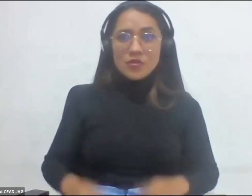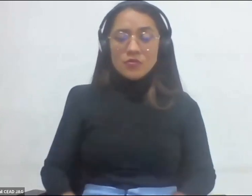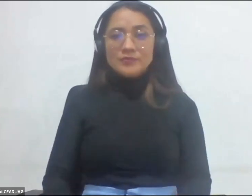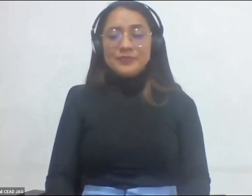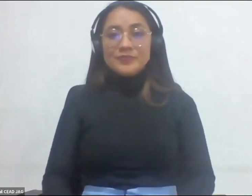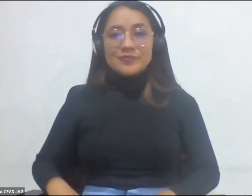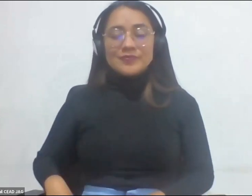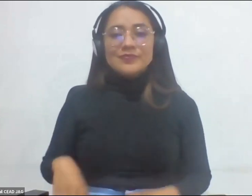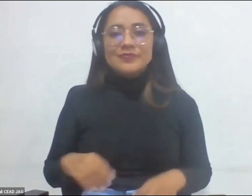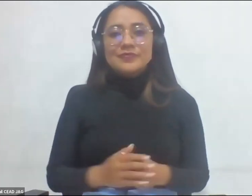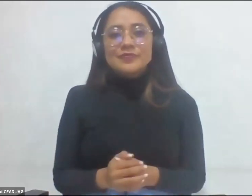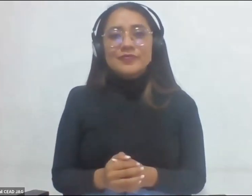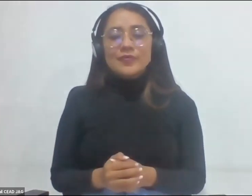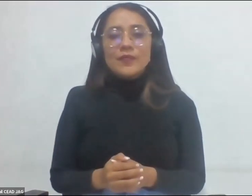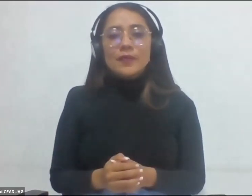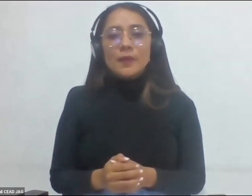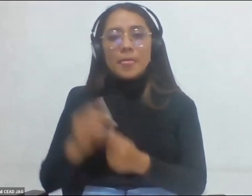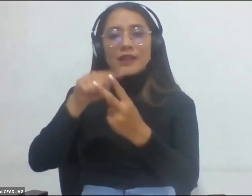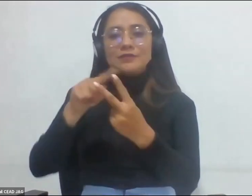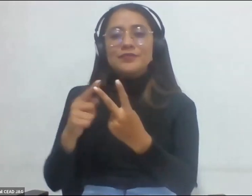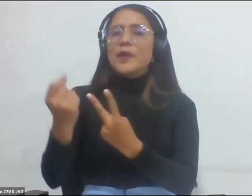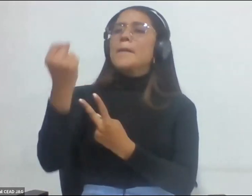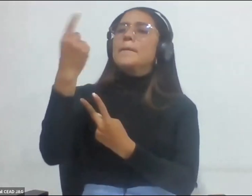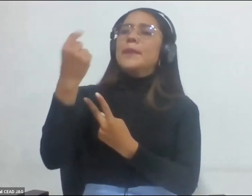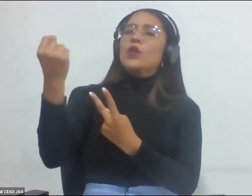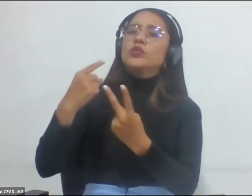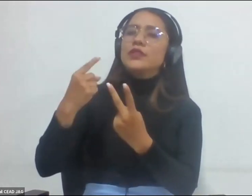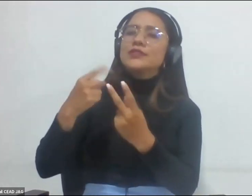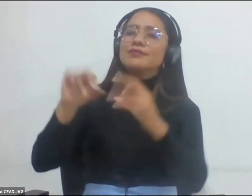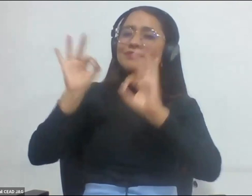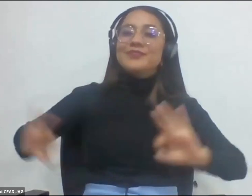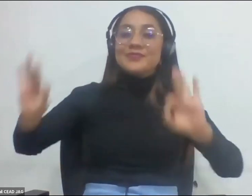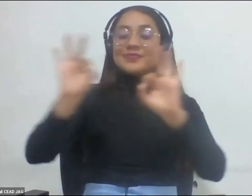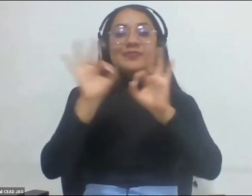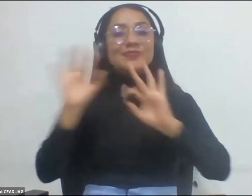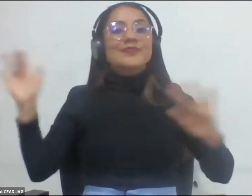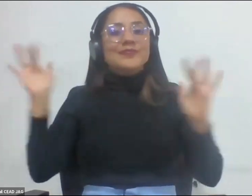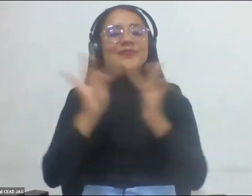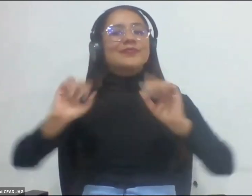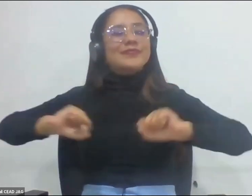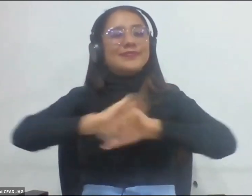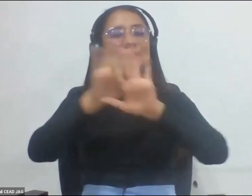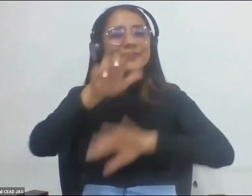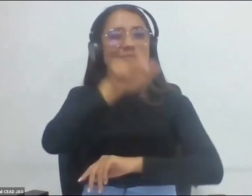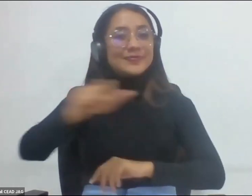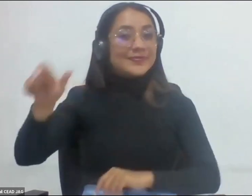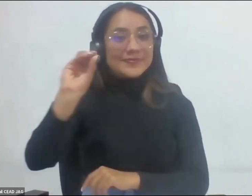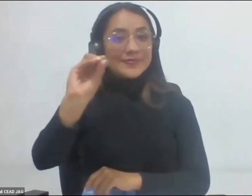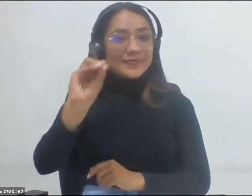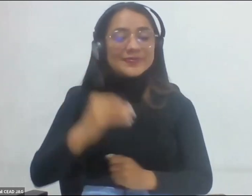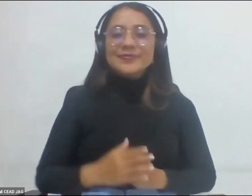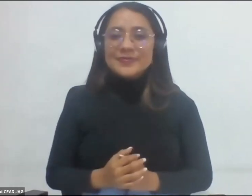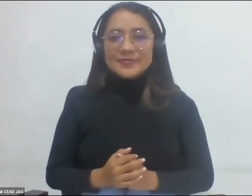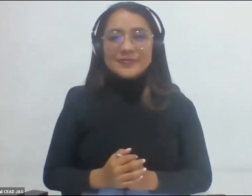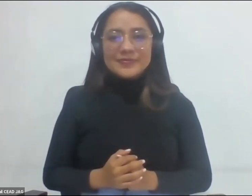hay dos preguntas que me parecen súper importantes porque le dará Claridad a muchas personas una tiene que ver ingeniero